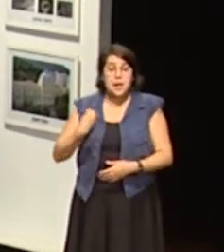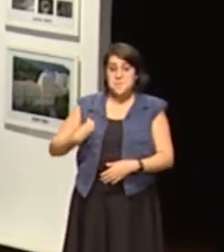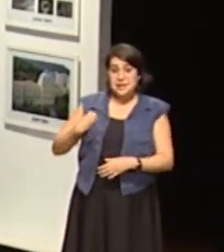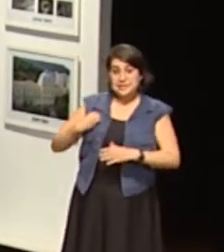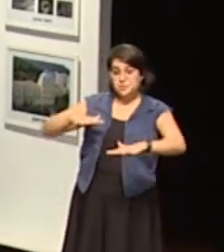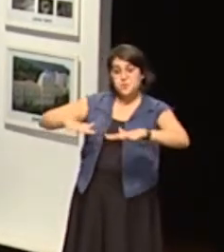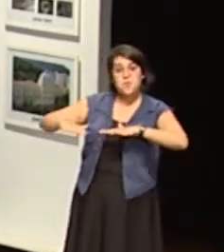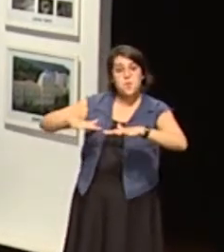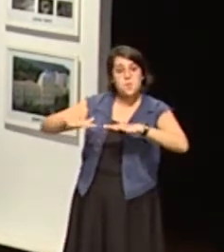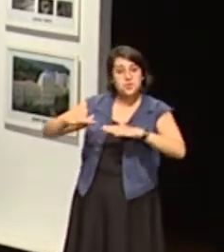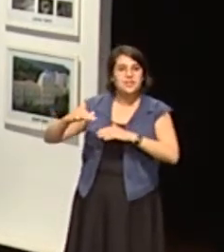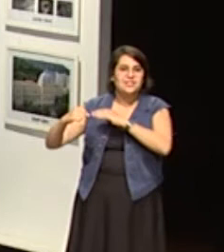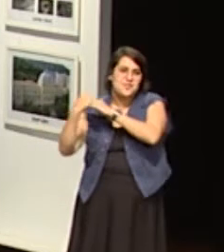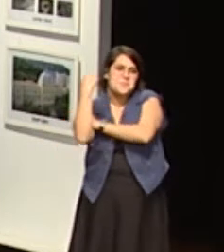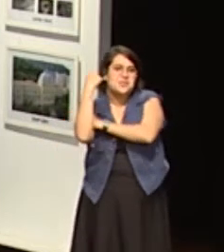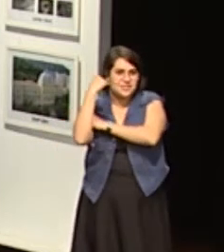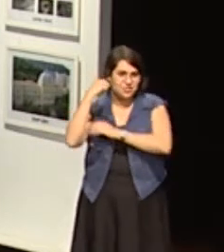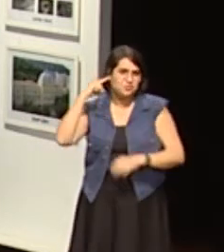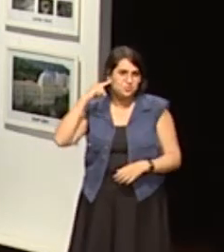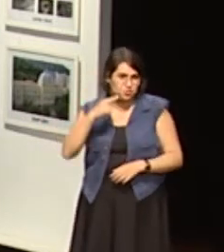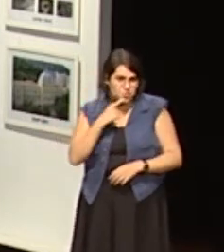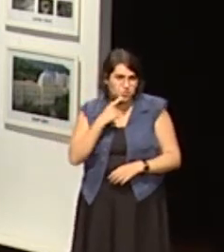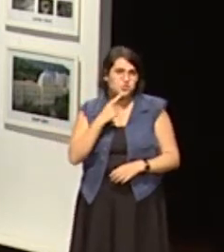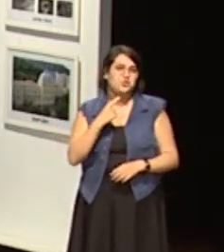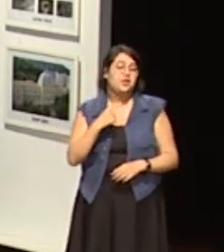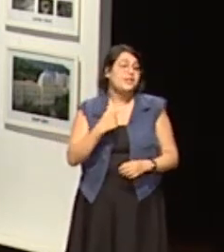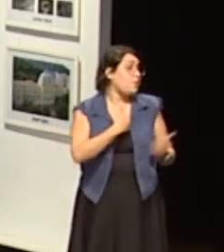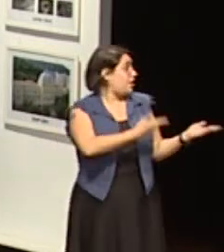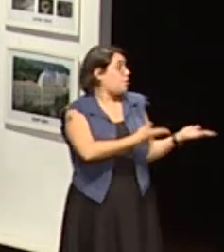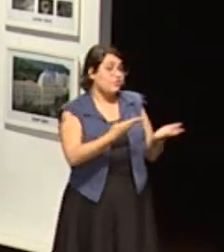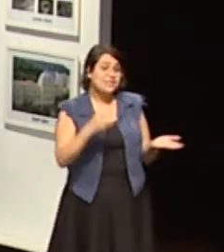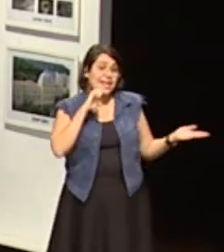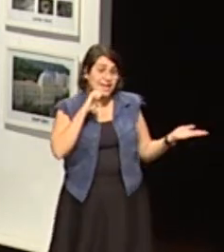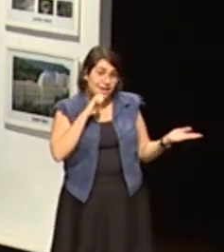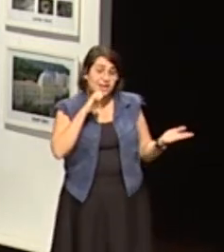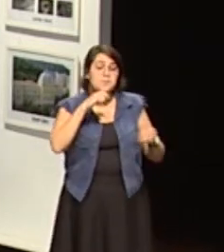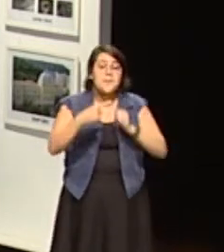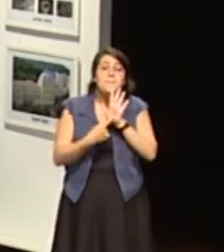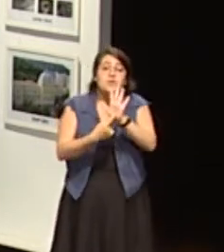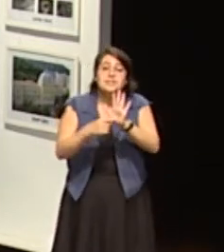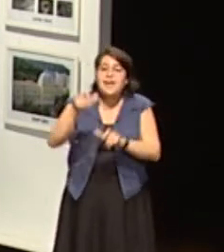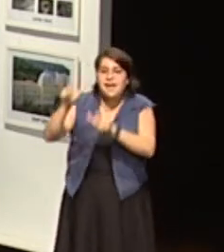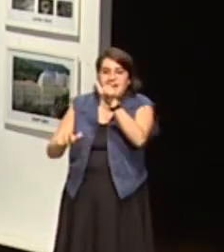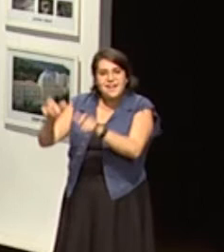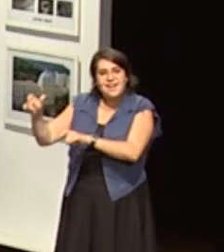sou participante da comunidade surda e do movimento feminismo, do feminismo surdo.